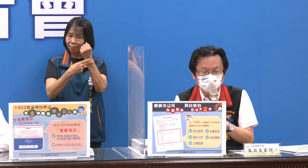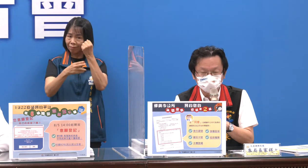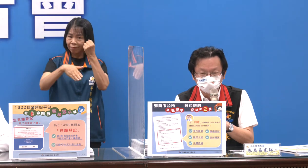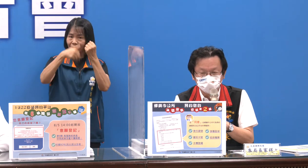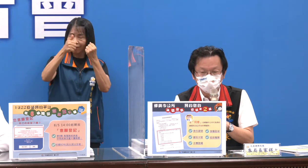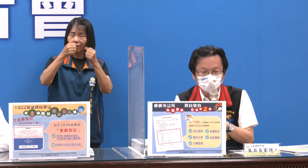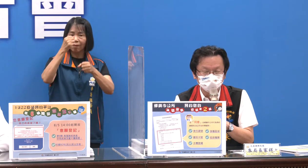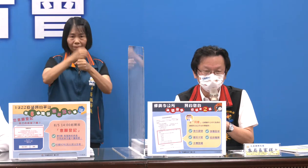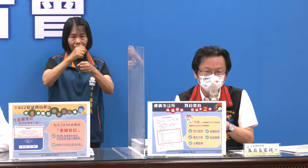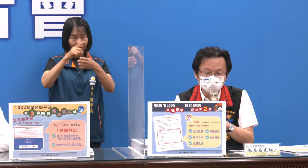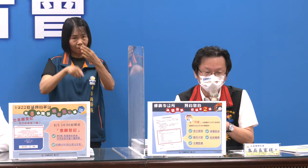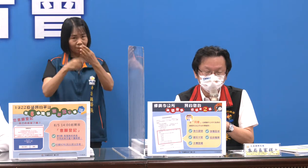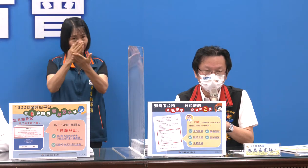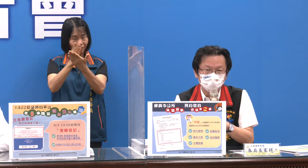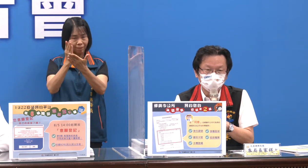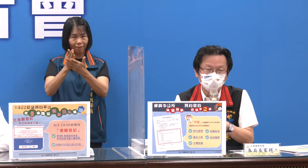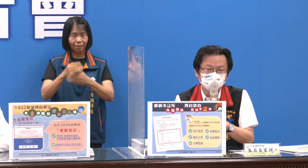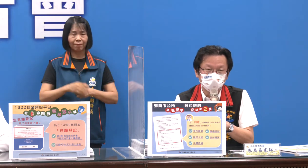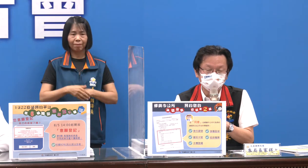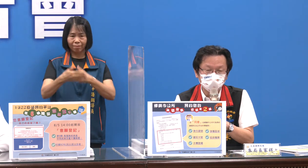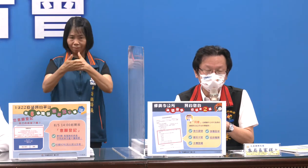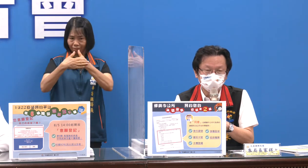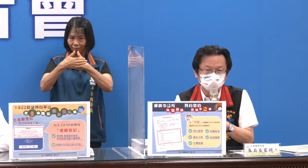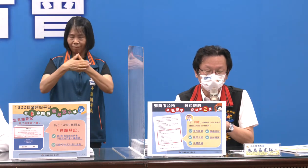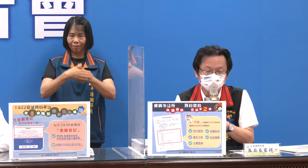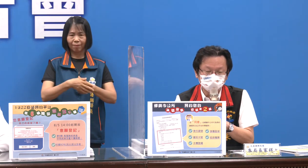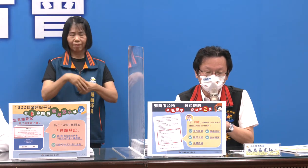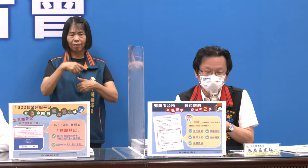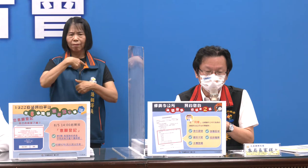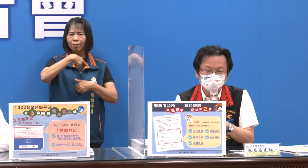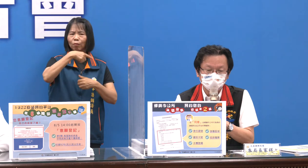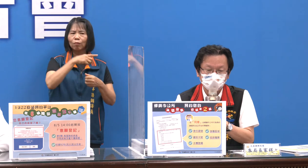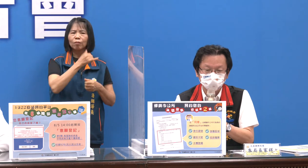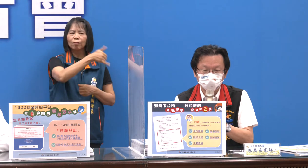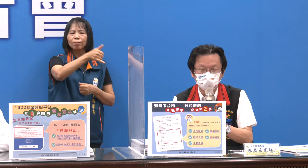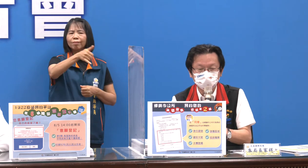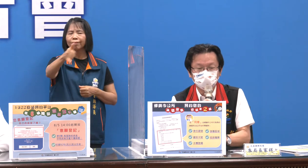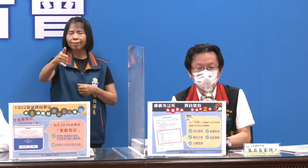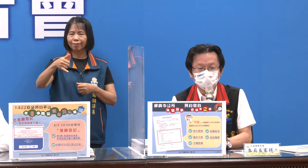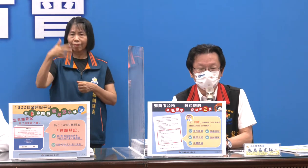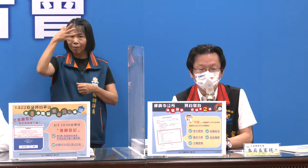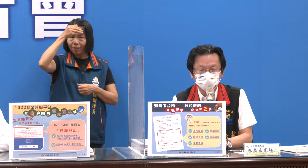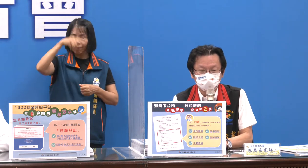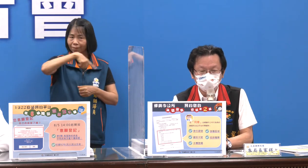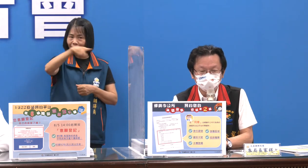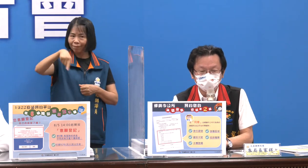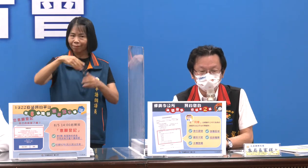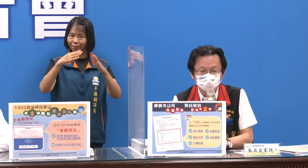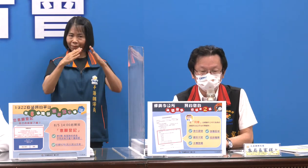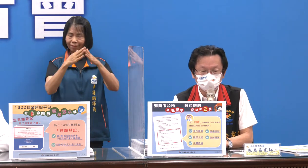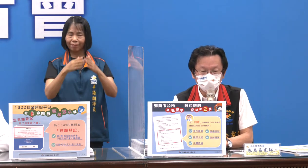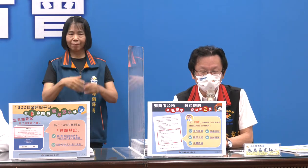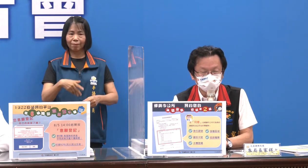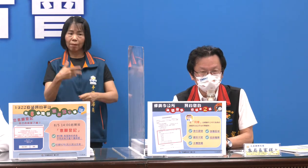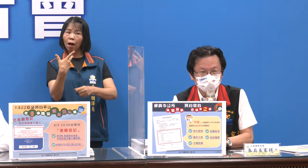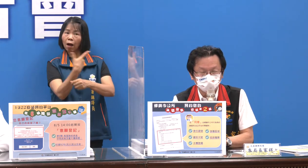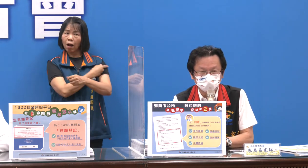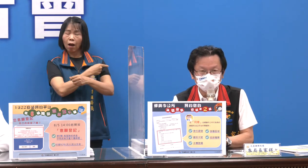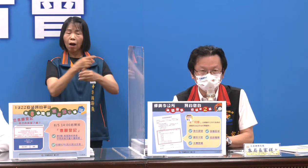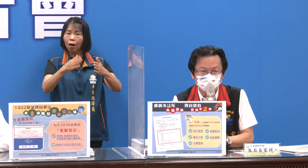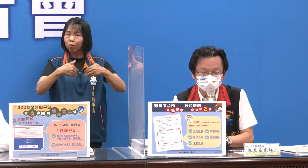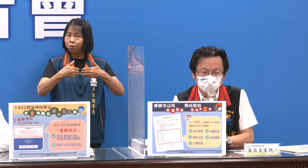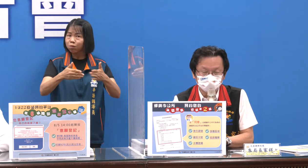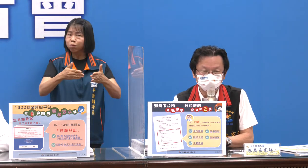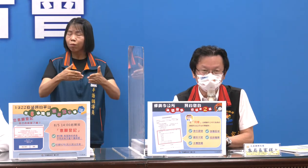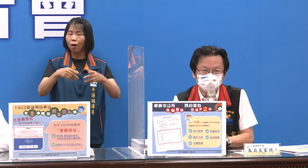村里干事来协助，那到每一个长者家做一个接种的疫苗接种